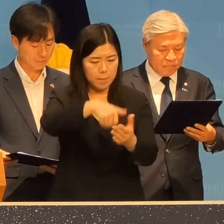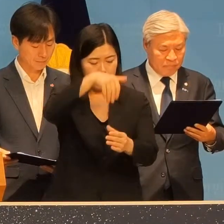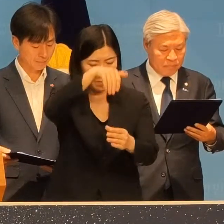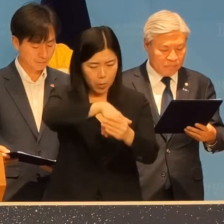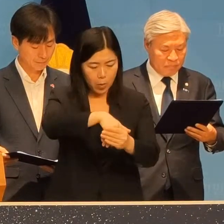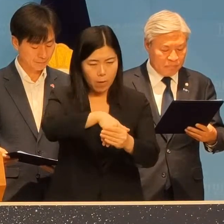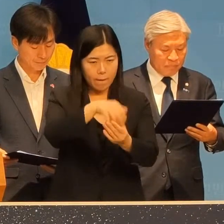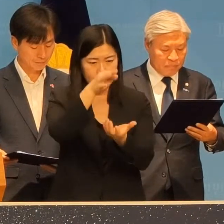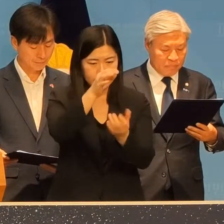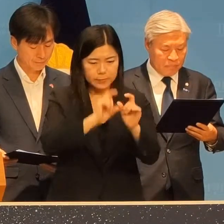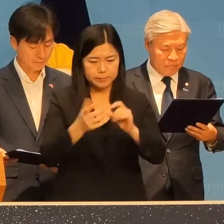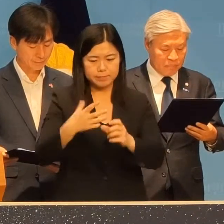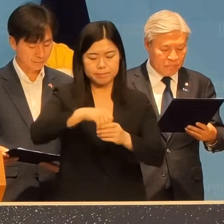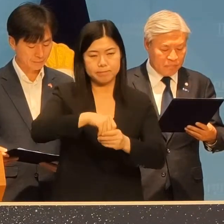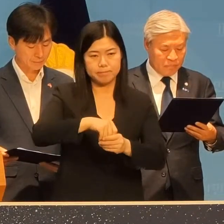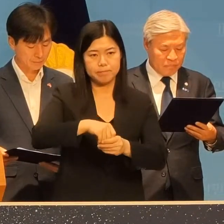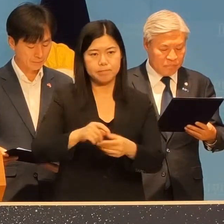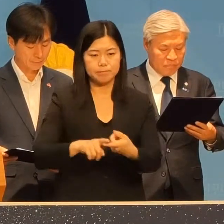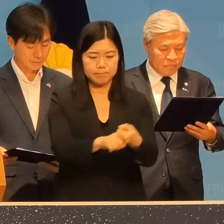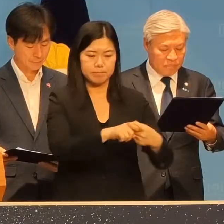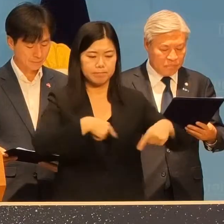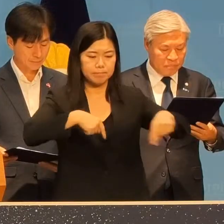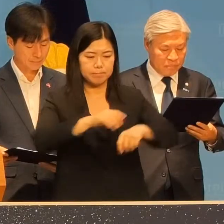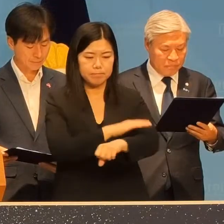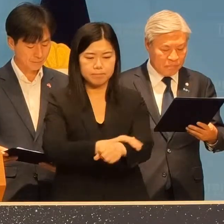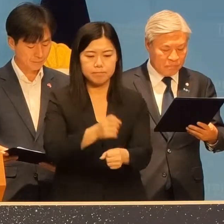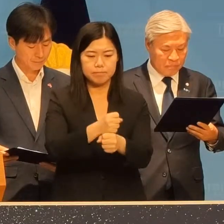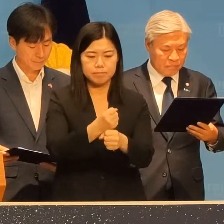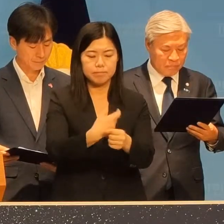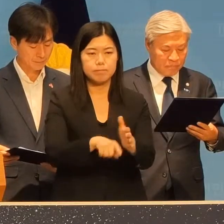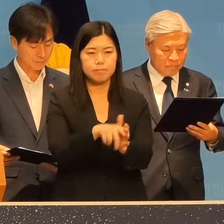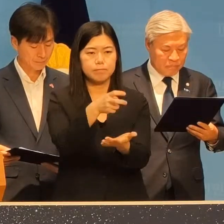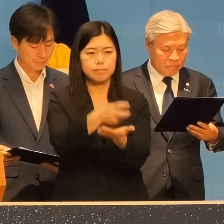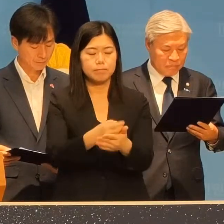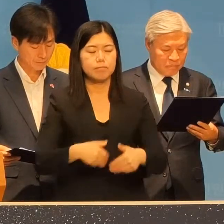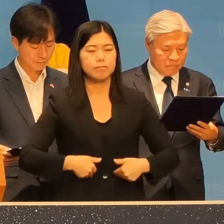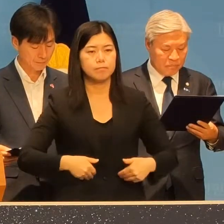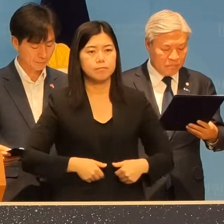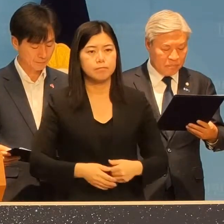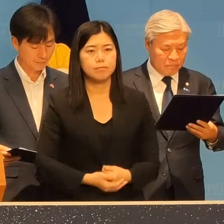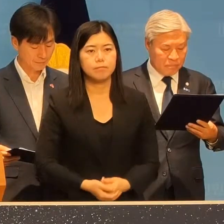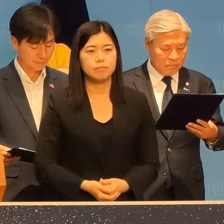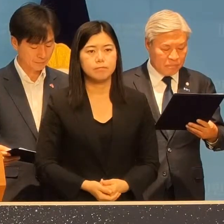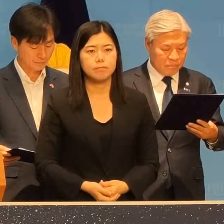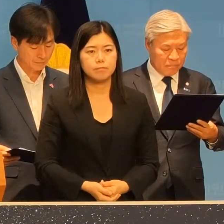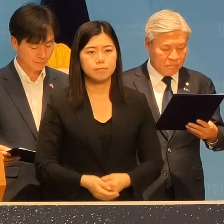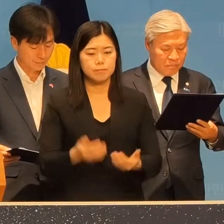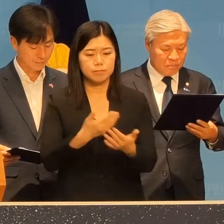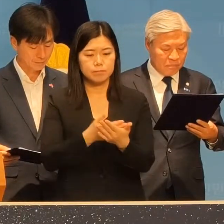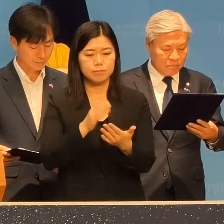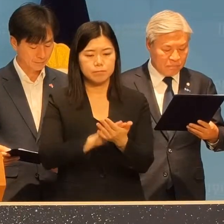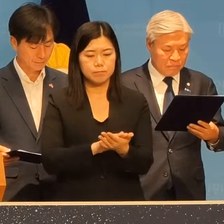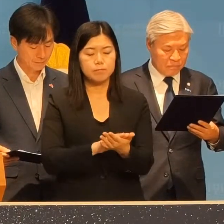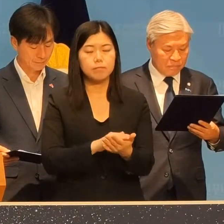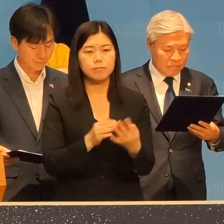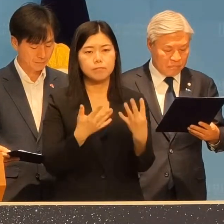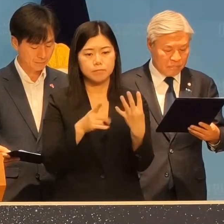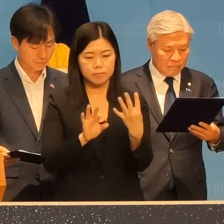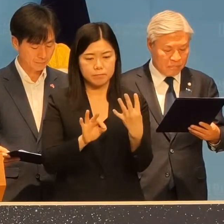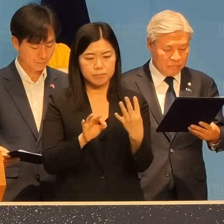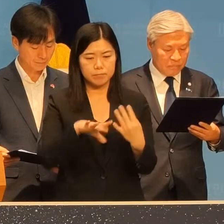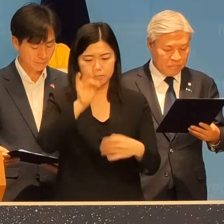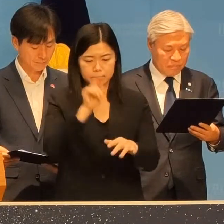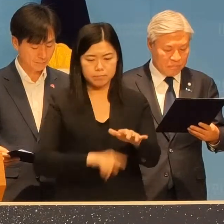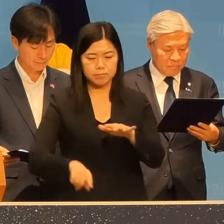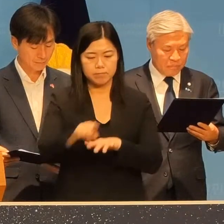반영하고 연합정치를 제대로 실현할 수 있는 제도개혁이 절실합니다. 개혁진보 4당이 먼저